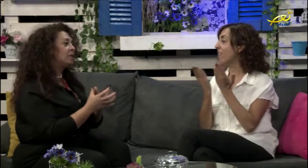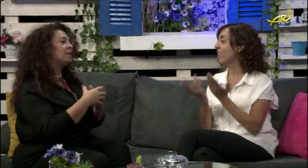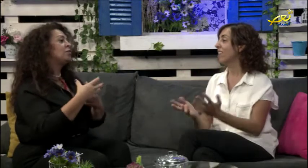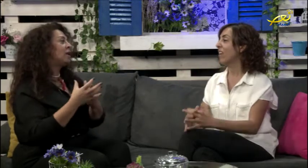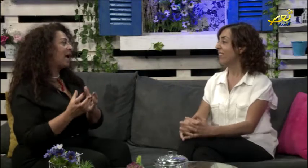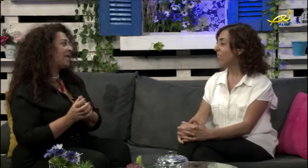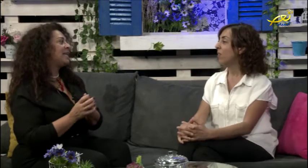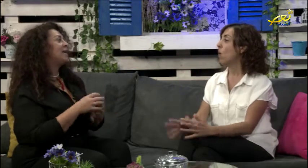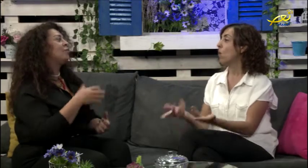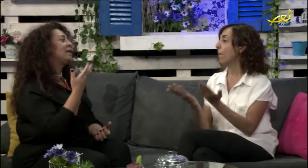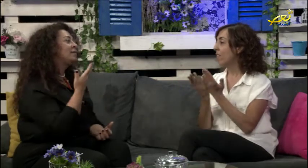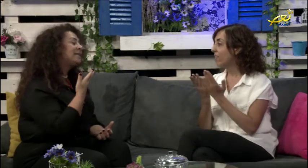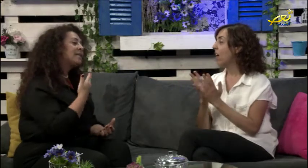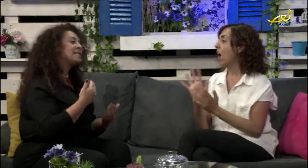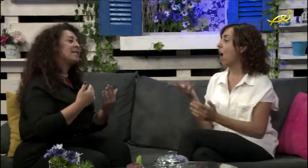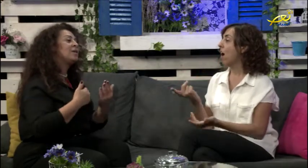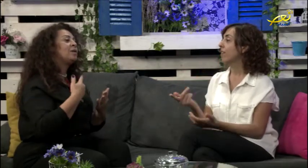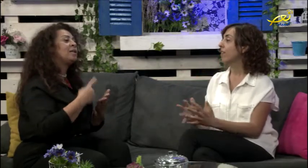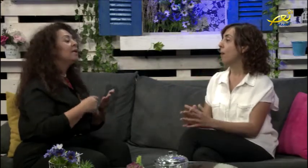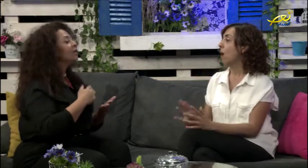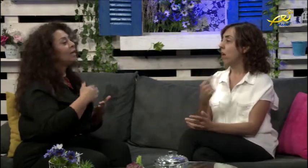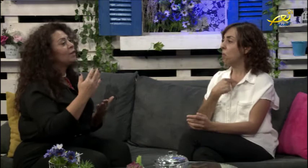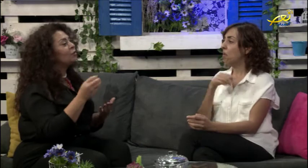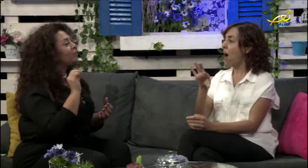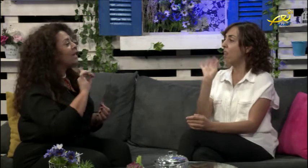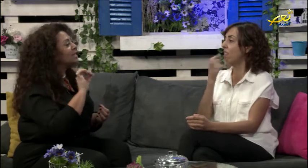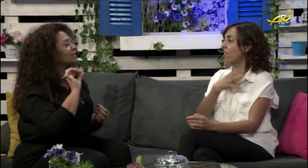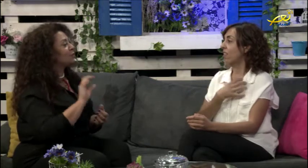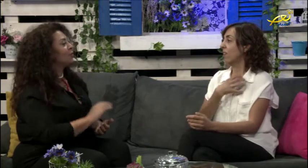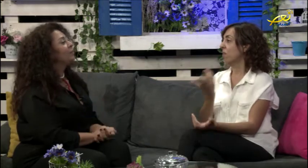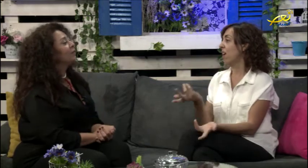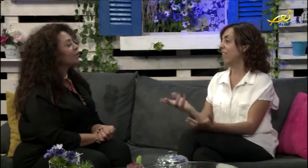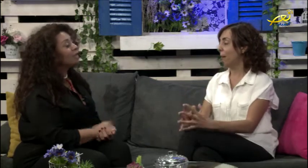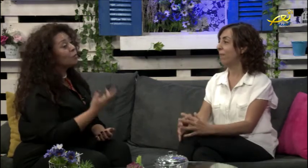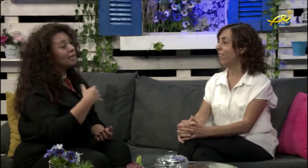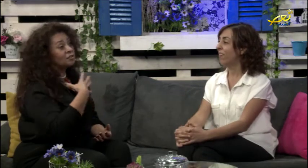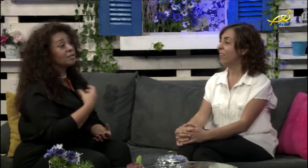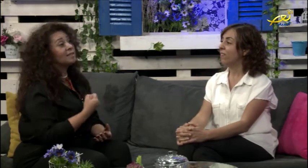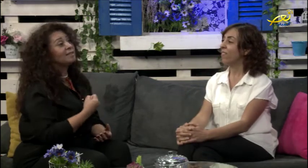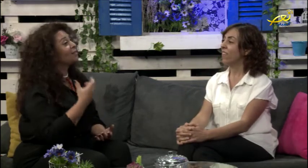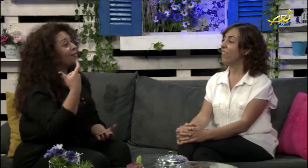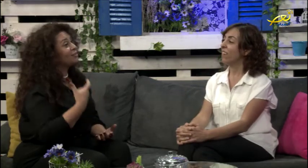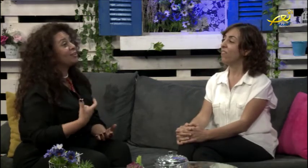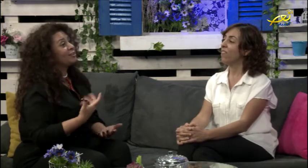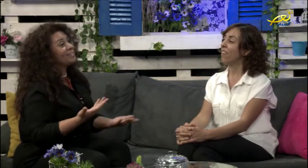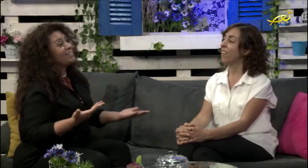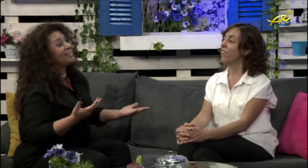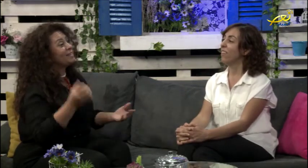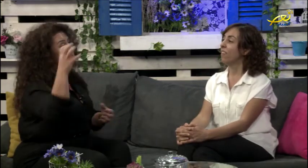المحيط والعائلة والمدرسة وكل هيدول بيأثروا، أوكي، وأكيد شخصية الشخص هي اللي